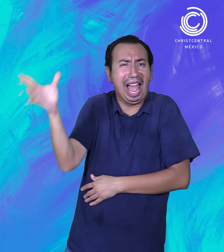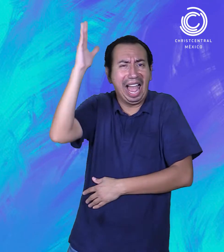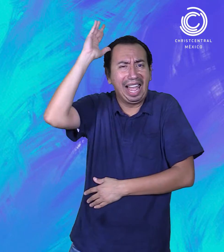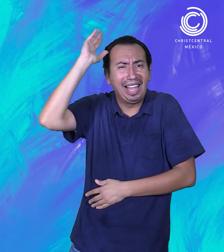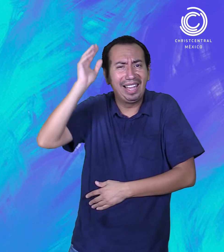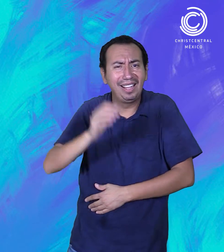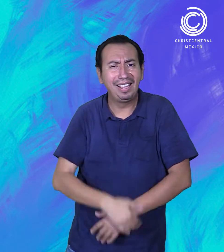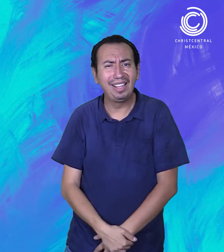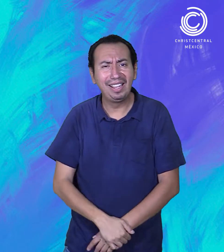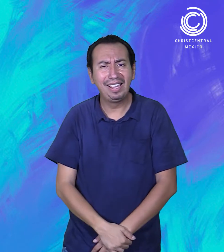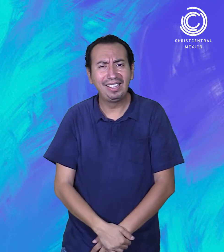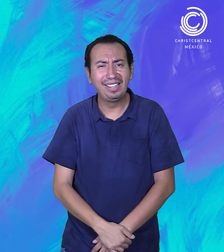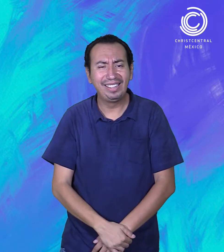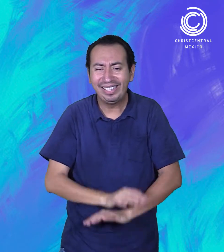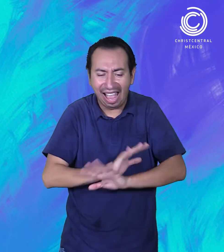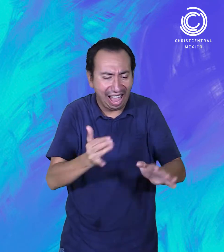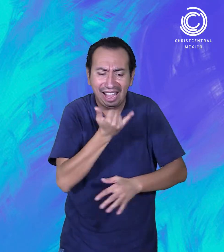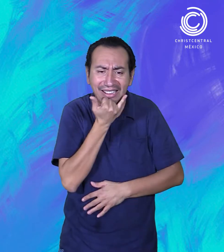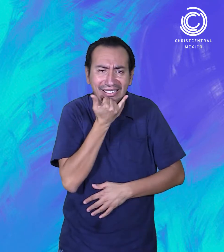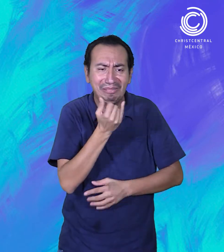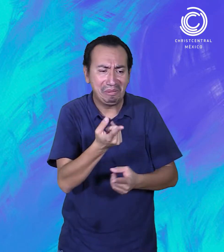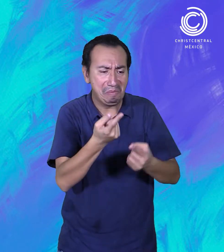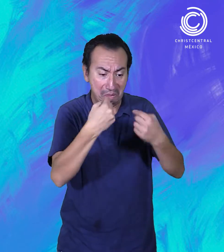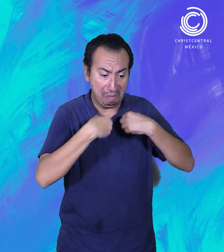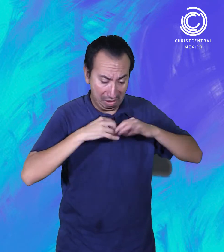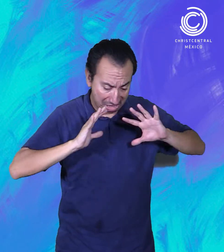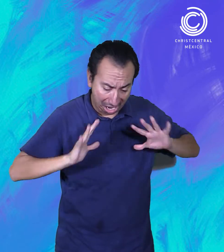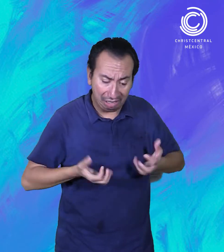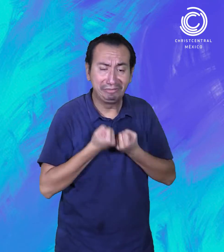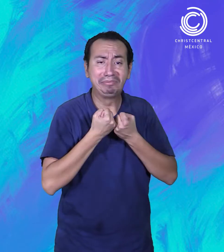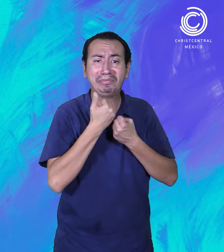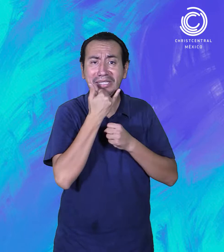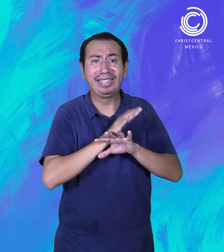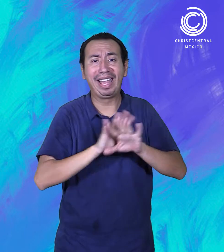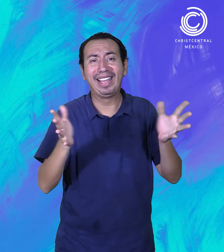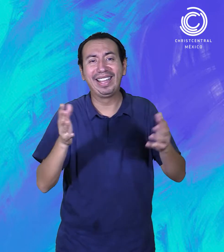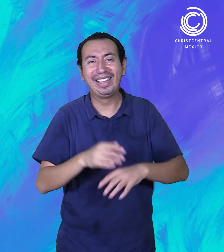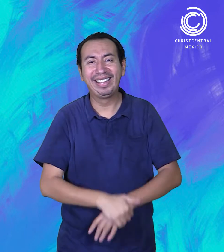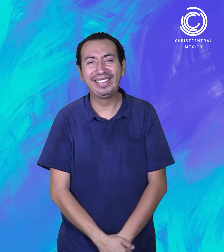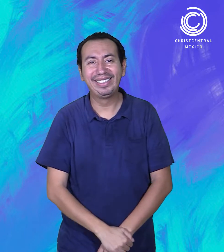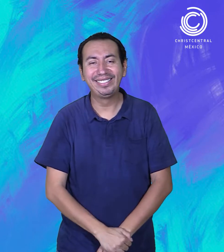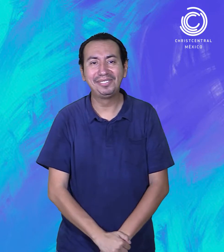hemos sido perdonados. Quisiera entonces terminar